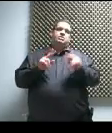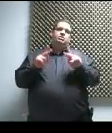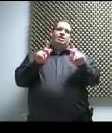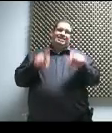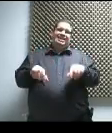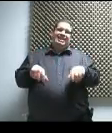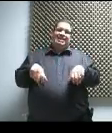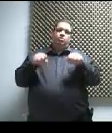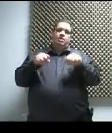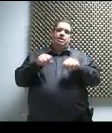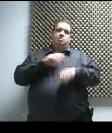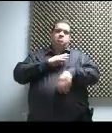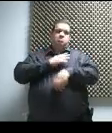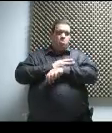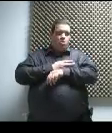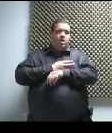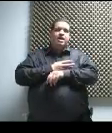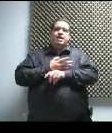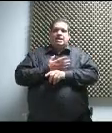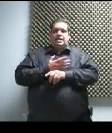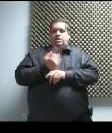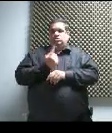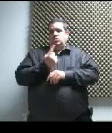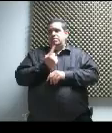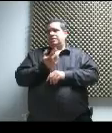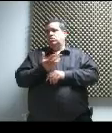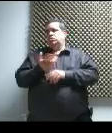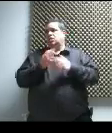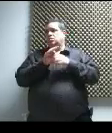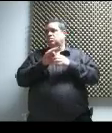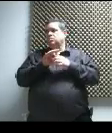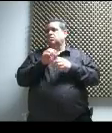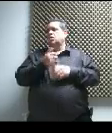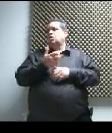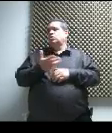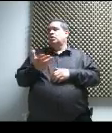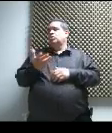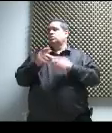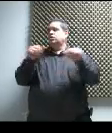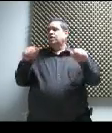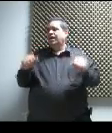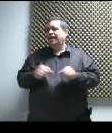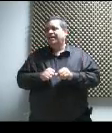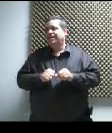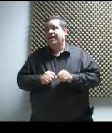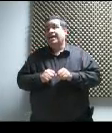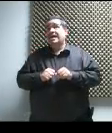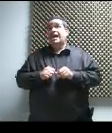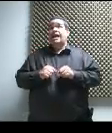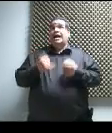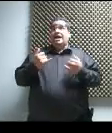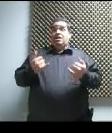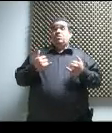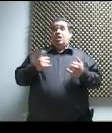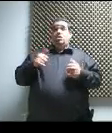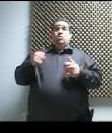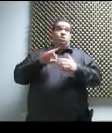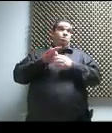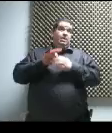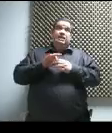de parte de la comunidad. No solamente en las cosas de las cooperativas, sino en otras áreas. Te decía ahorita, lamentablemente, otras cooperativas